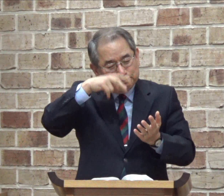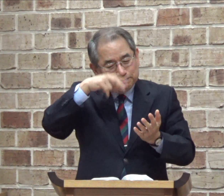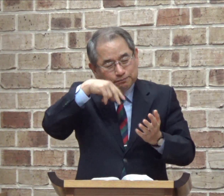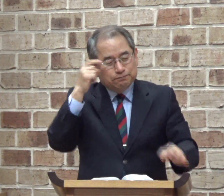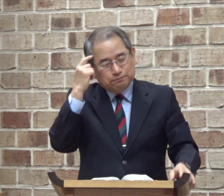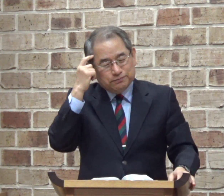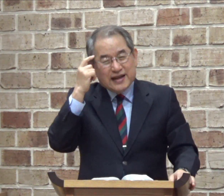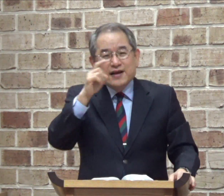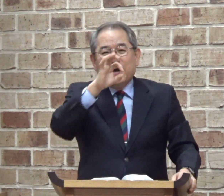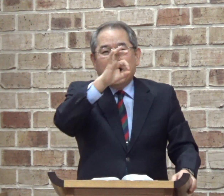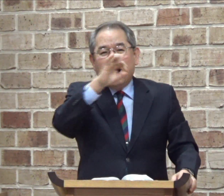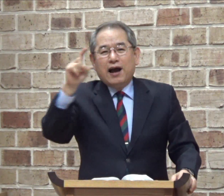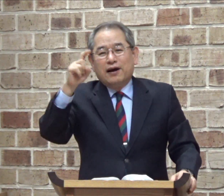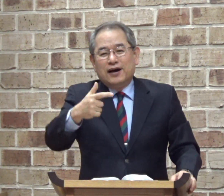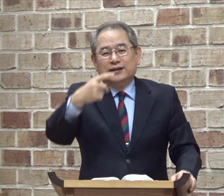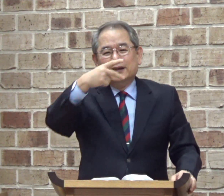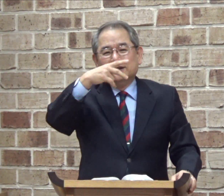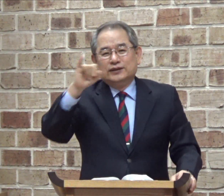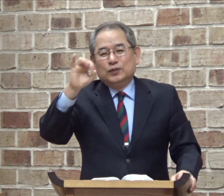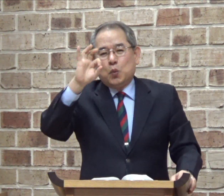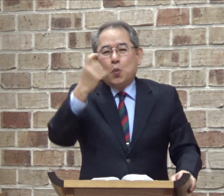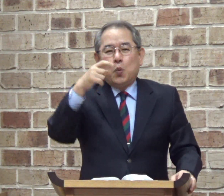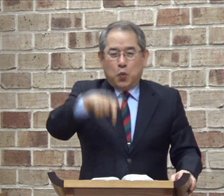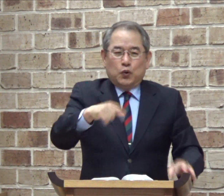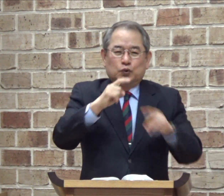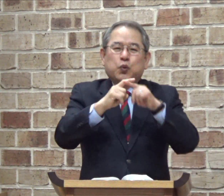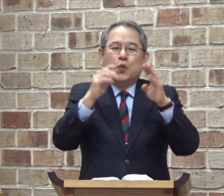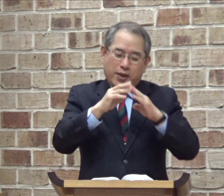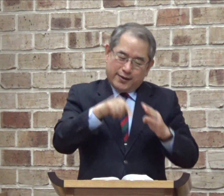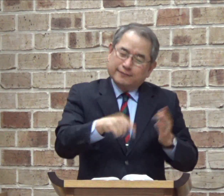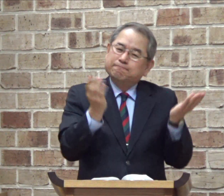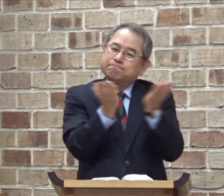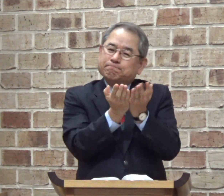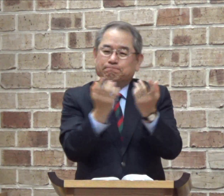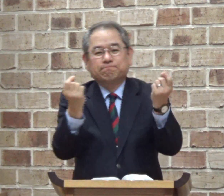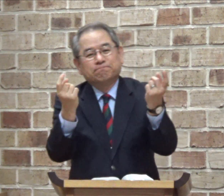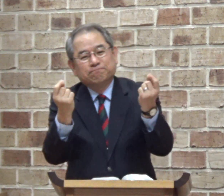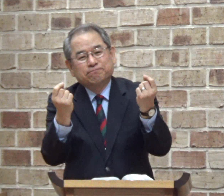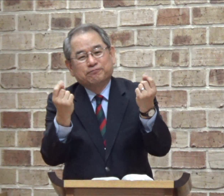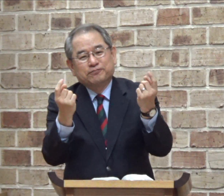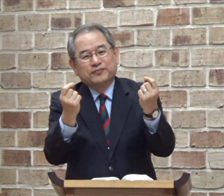주님이 감동하시는 안디옥 교회에